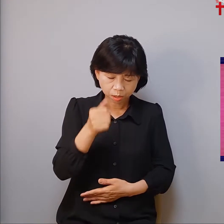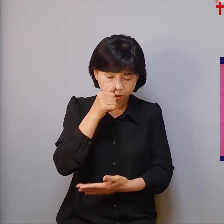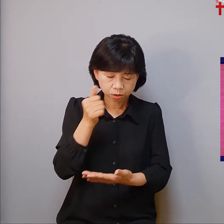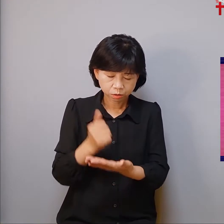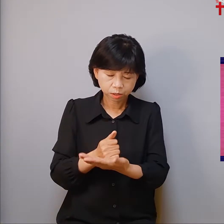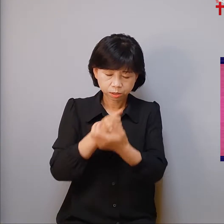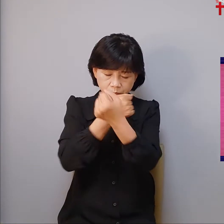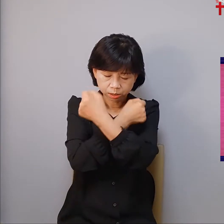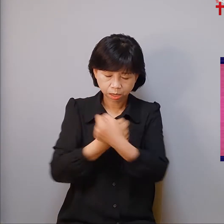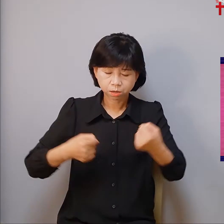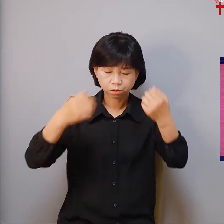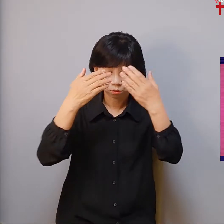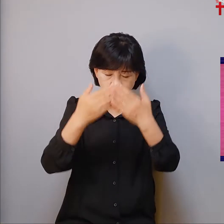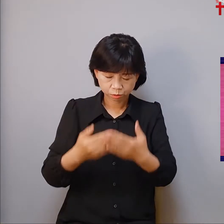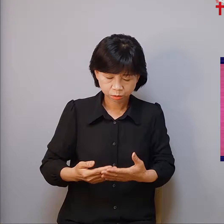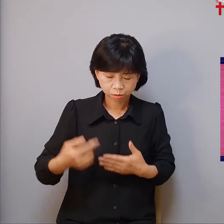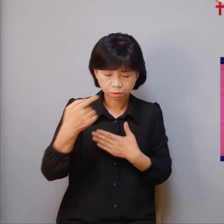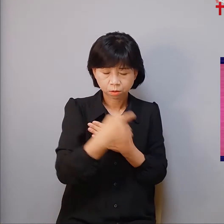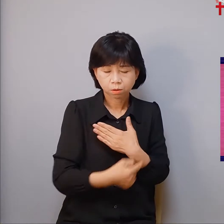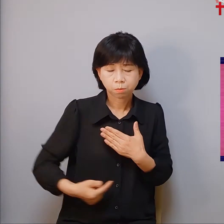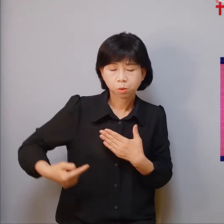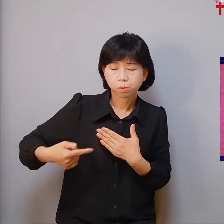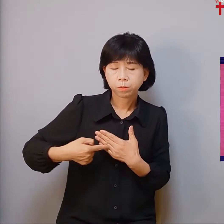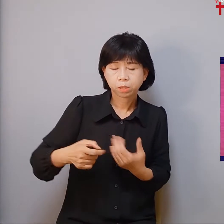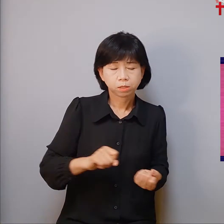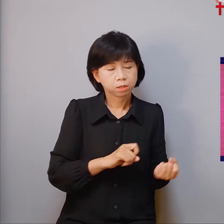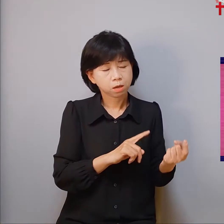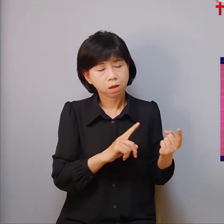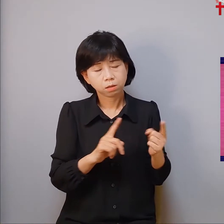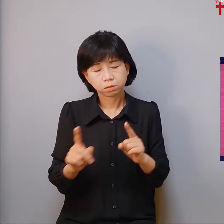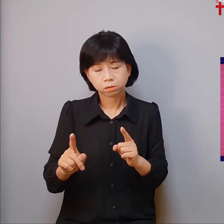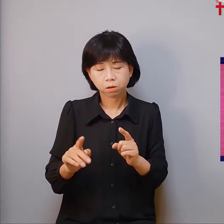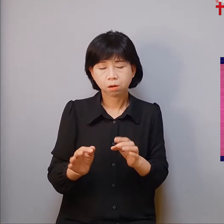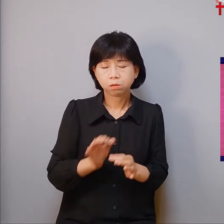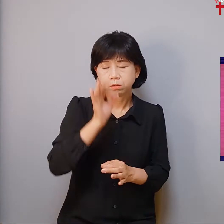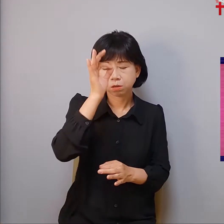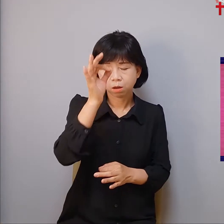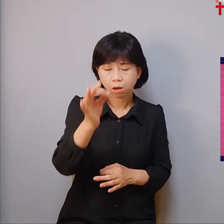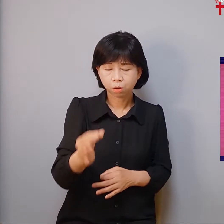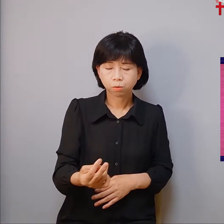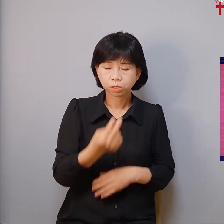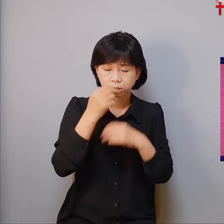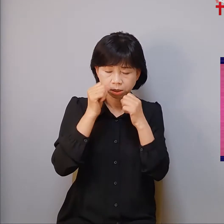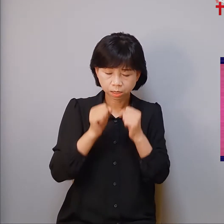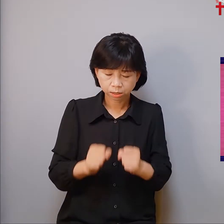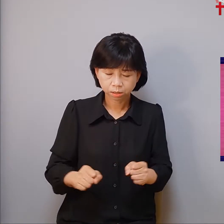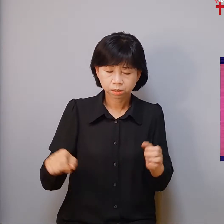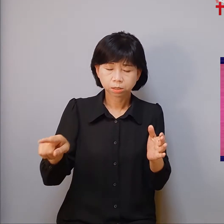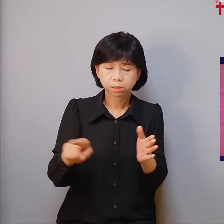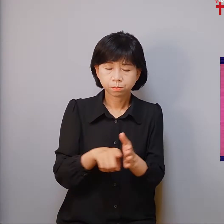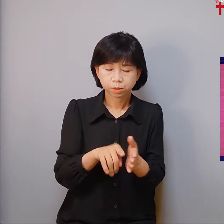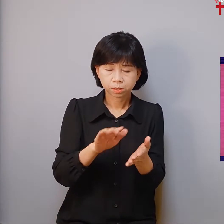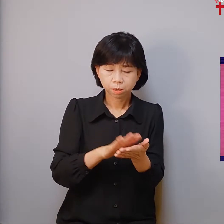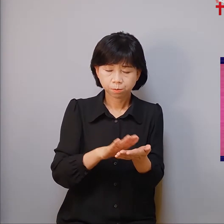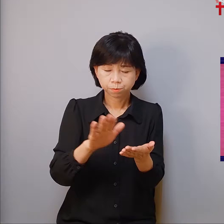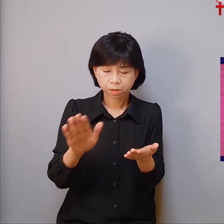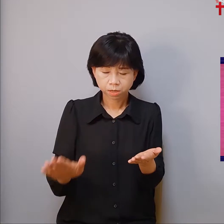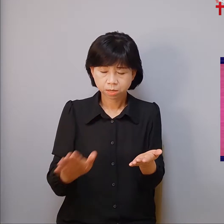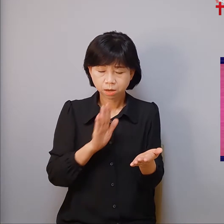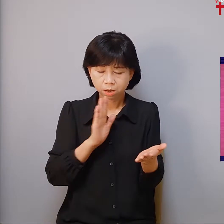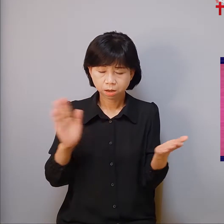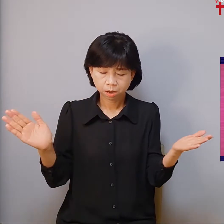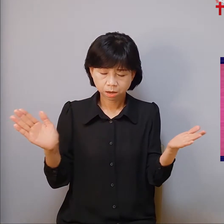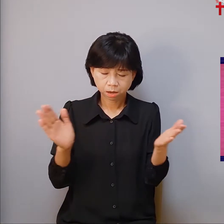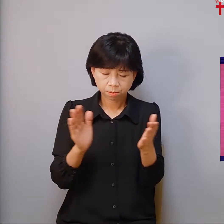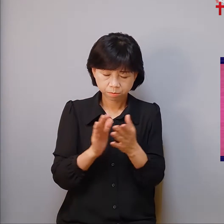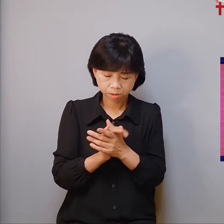것과 죄를 사하여 주시는 것과 몸이 다시 사는 것과 영원히 사는 것을